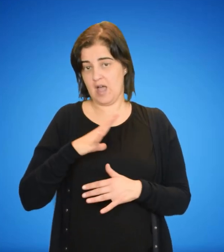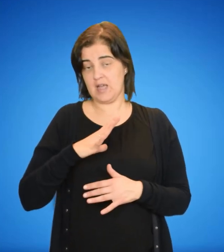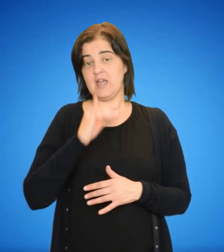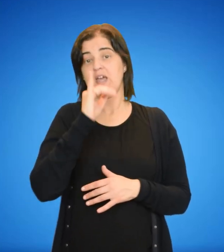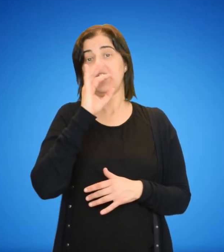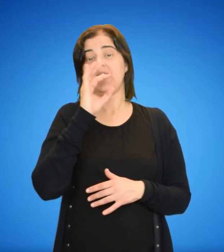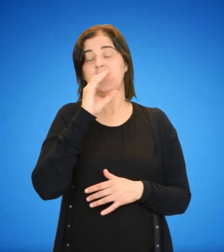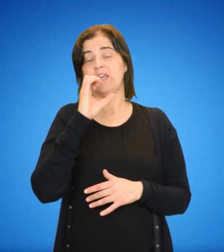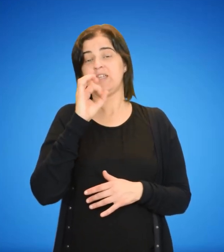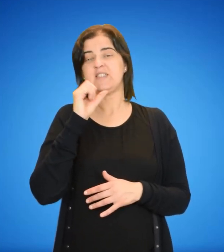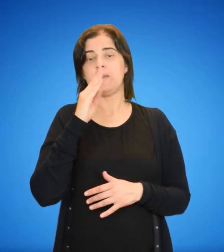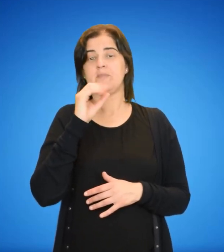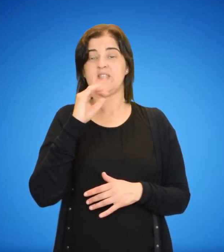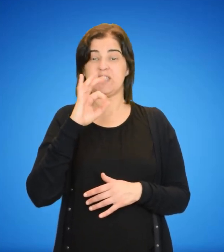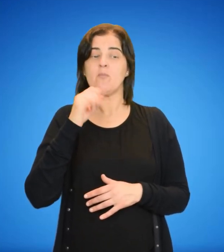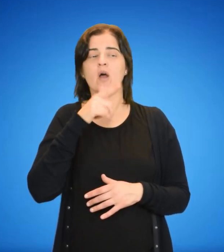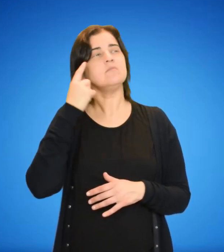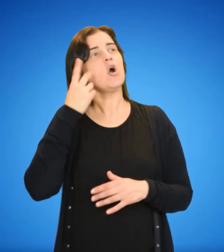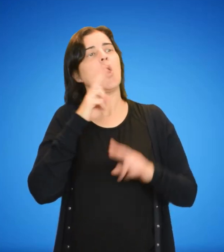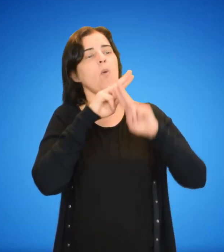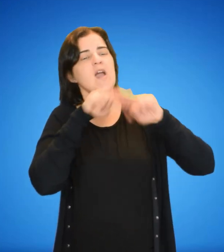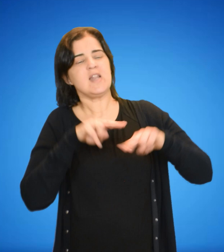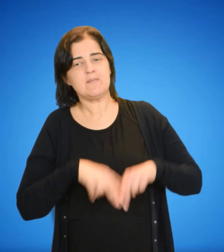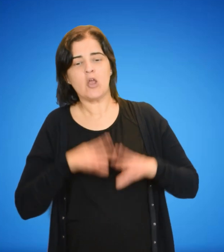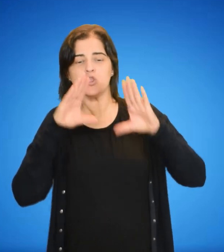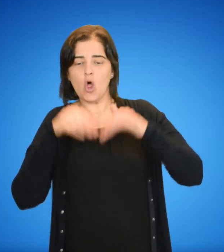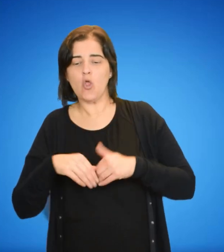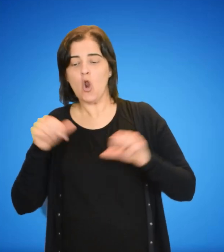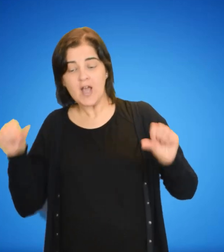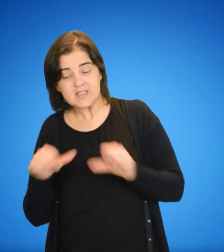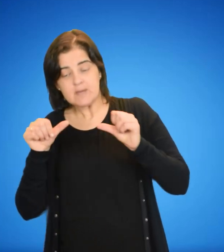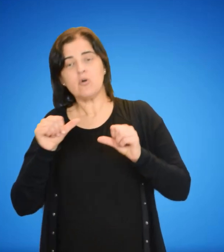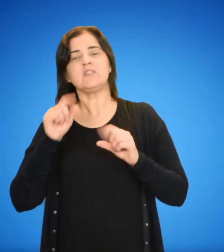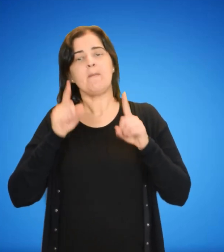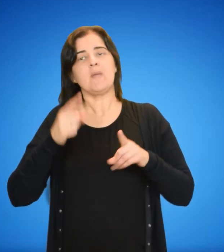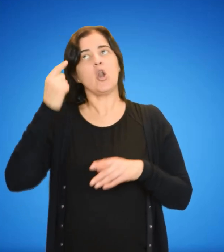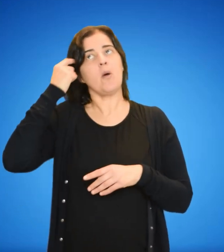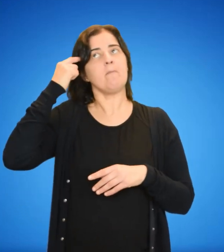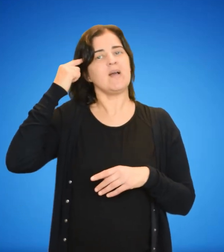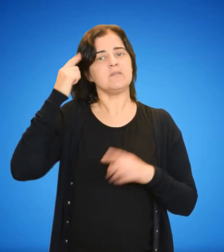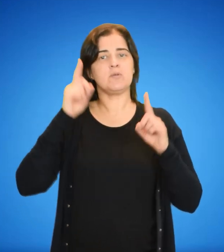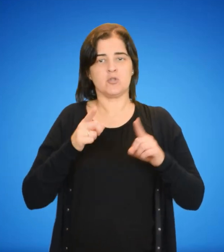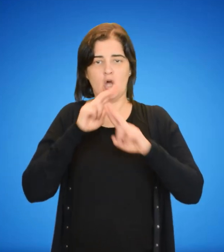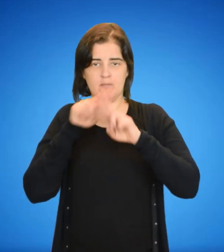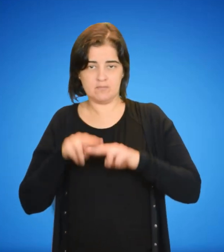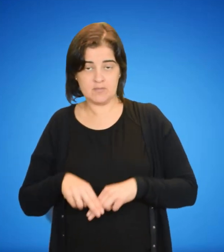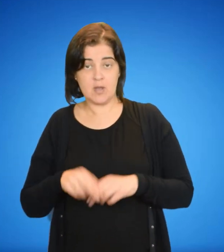escepticismo absoluto nos llevaría a eliminar toda acción y todo pensamiento. Así la condición humana